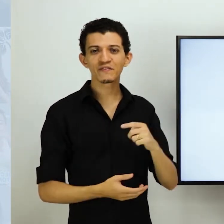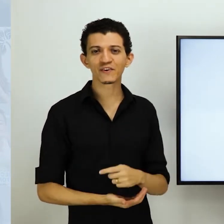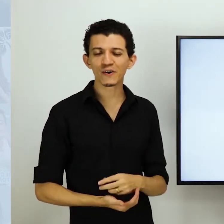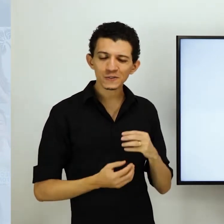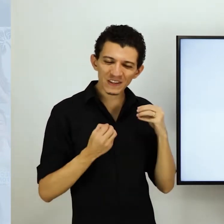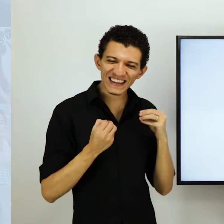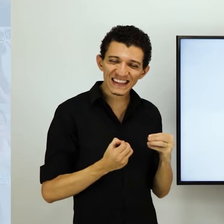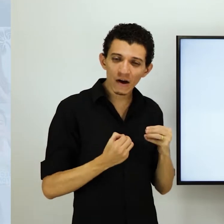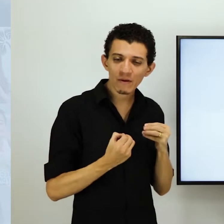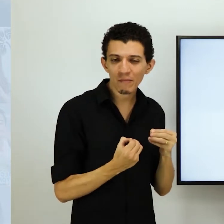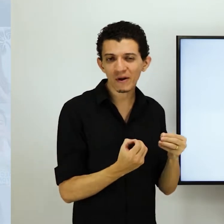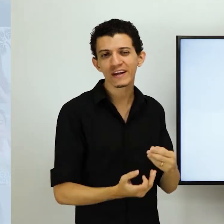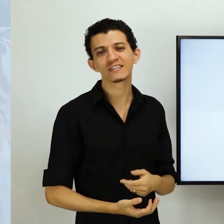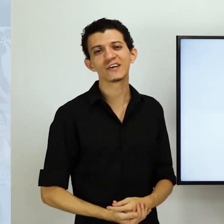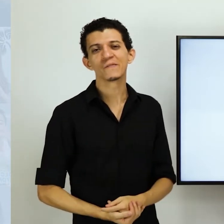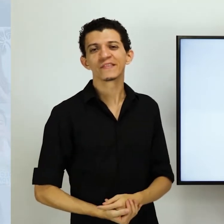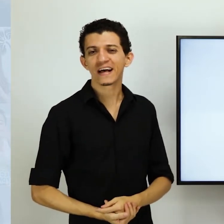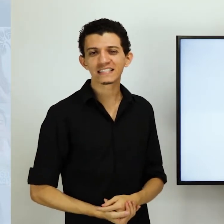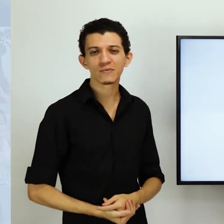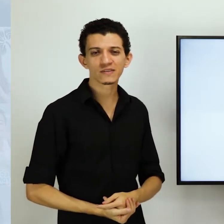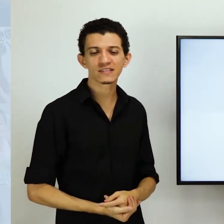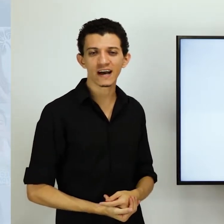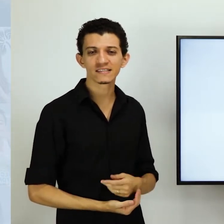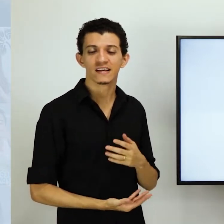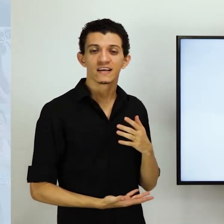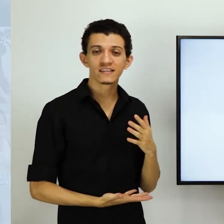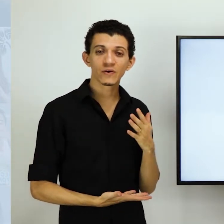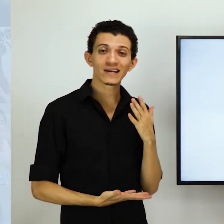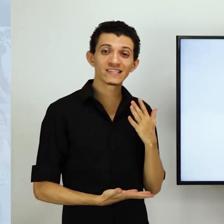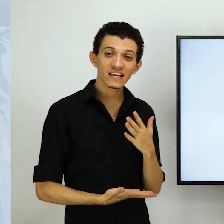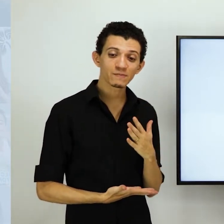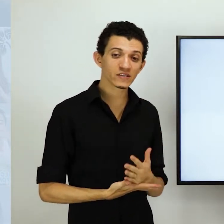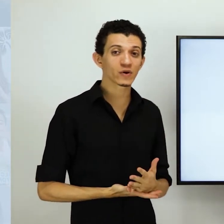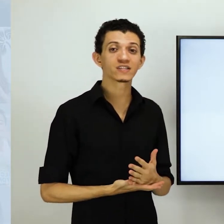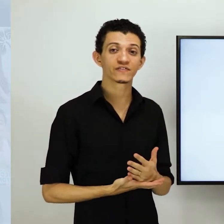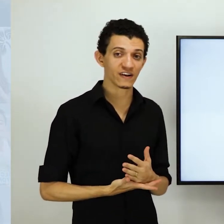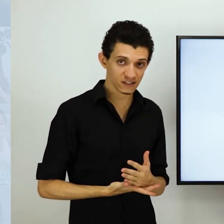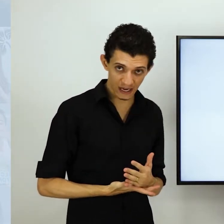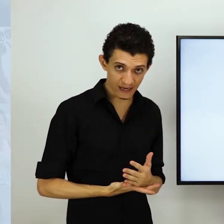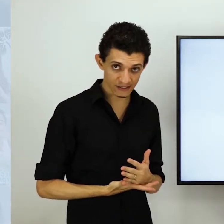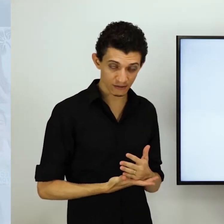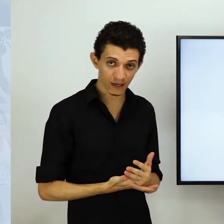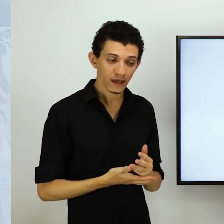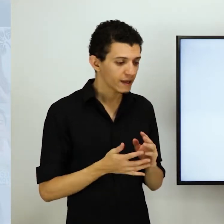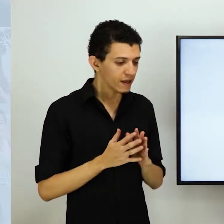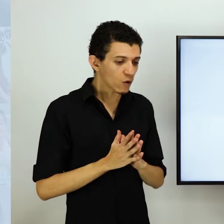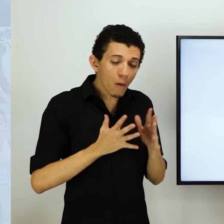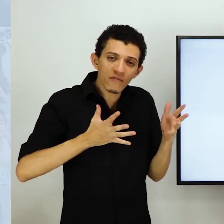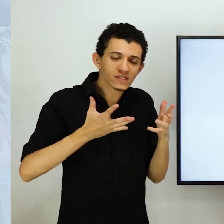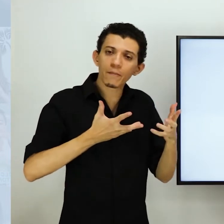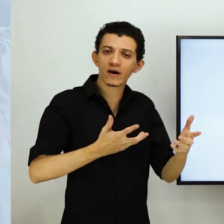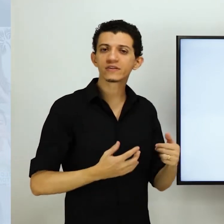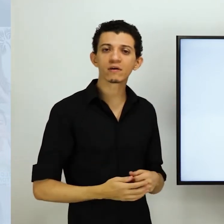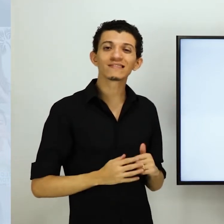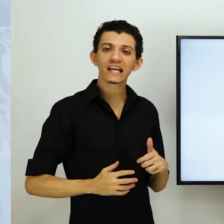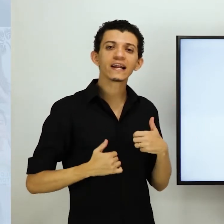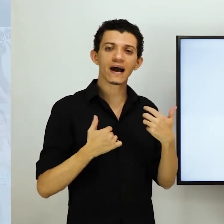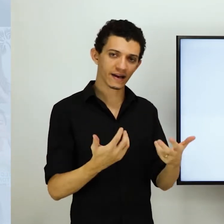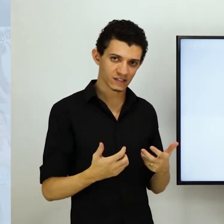fonológico tão importante das línguas de sinais, que são as expressões faciais. Como você pode, então, treinar as